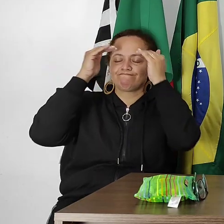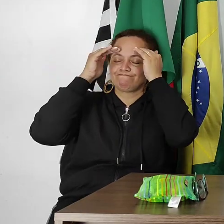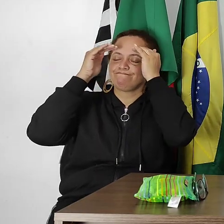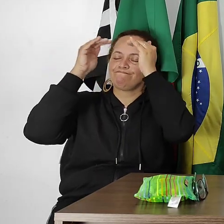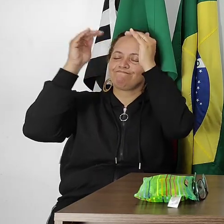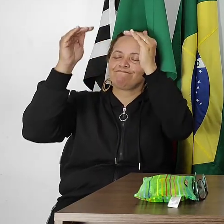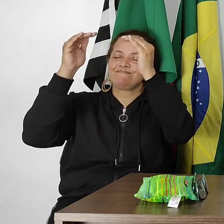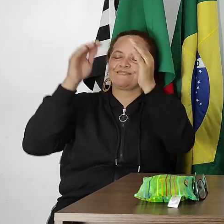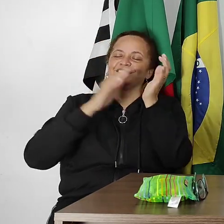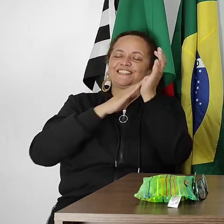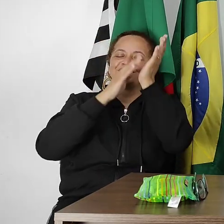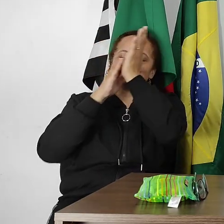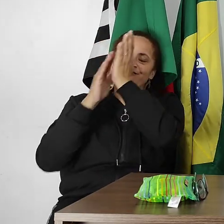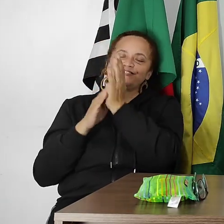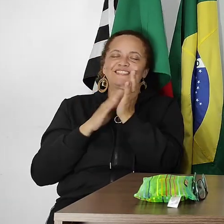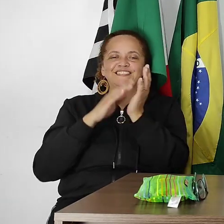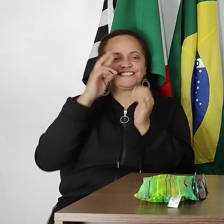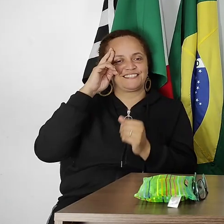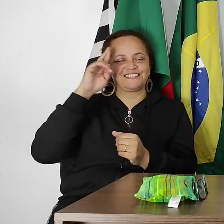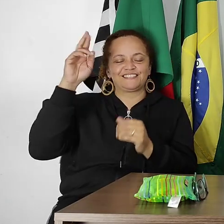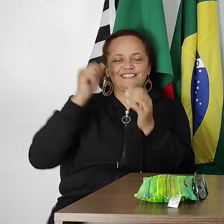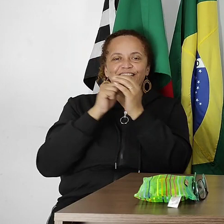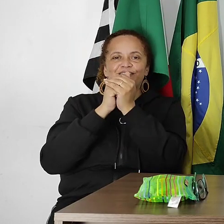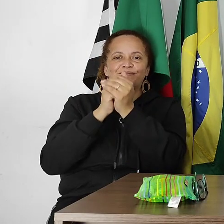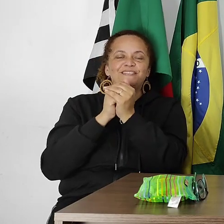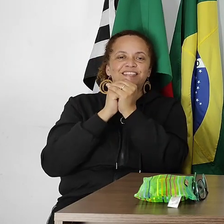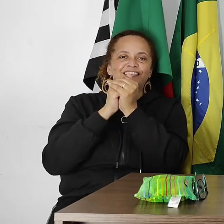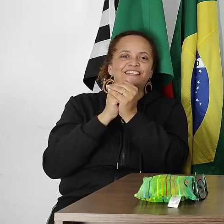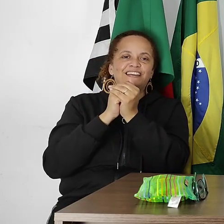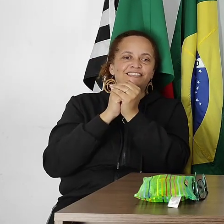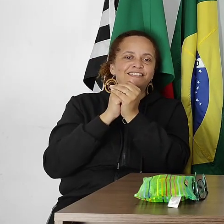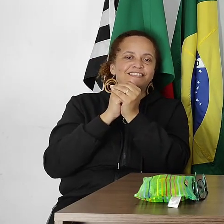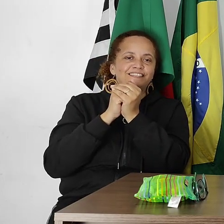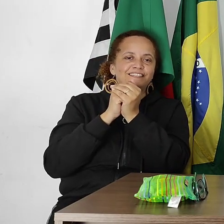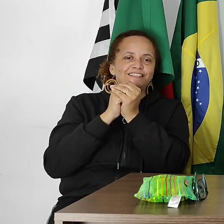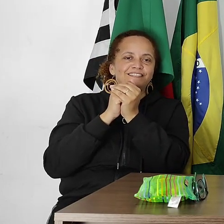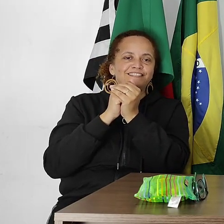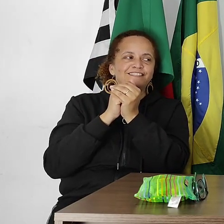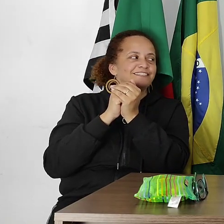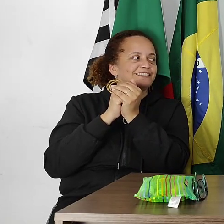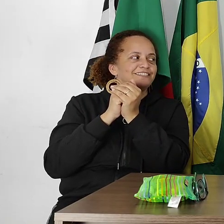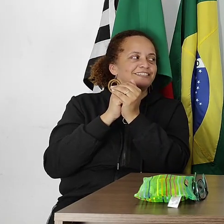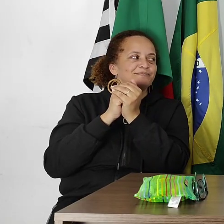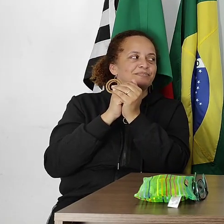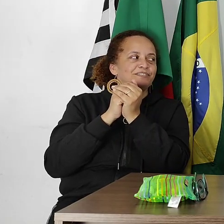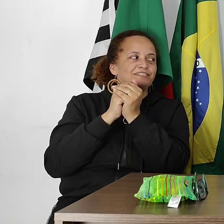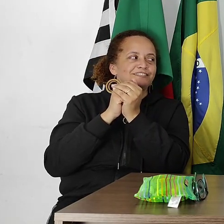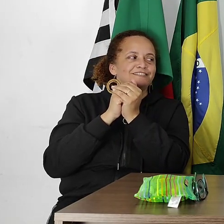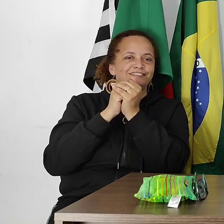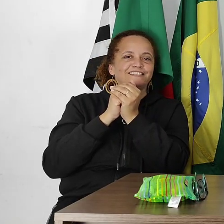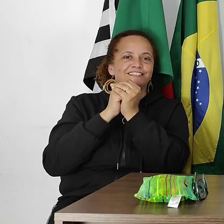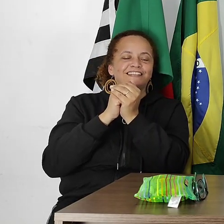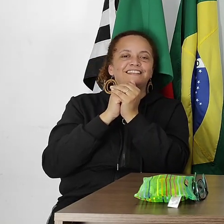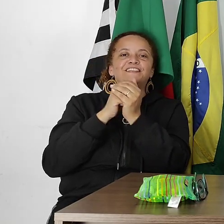honra e todo louvor. Amém? Agradeço. Obrigado,